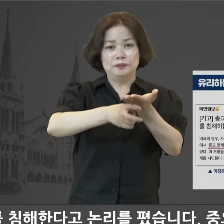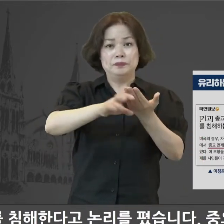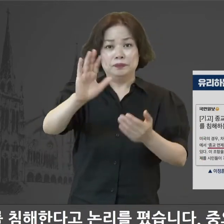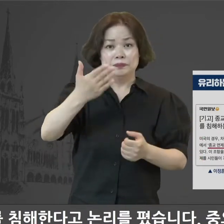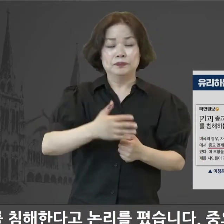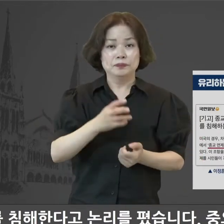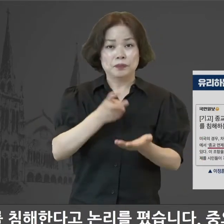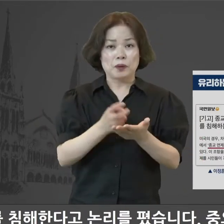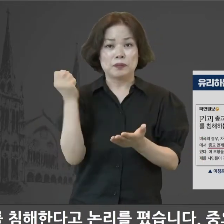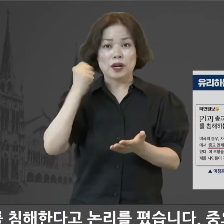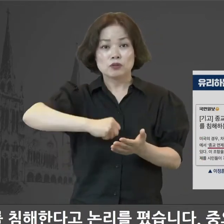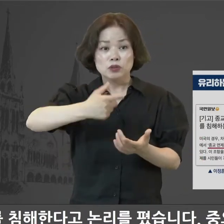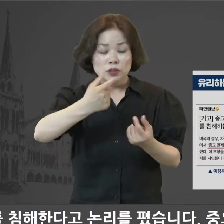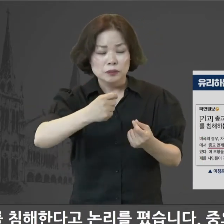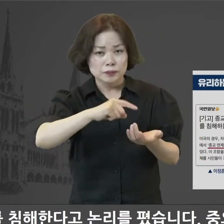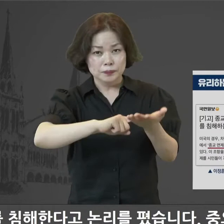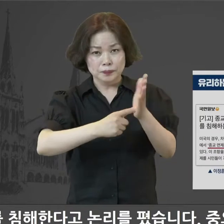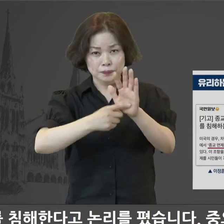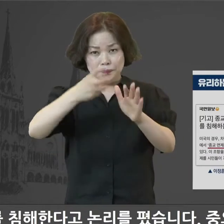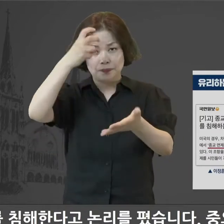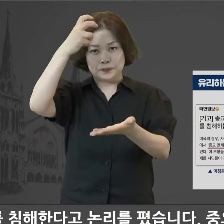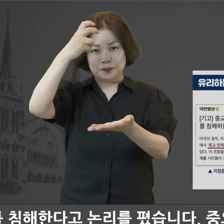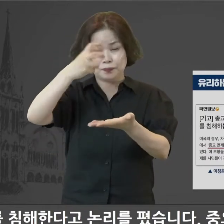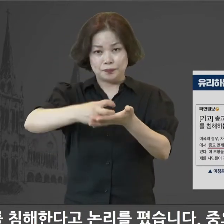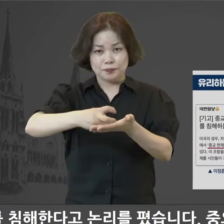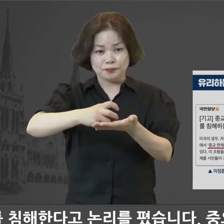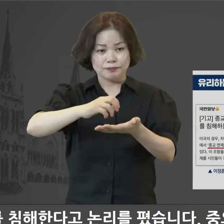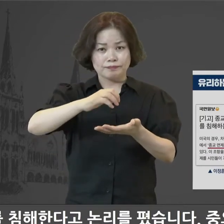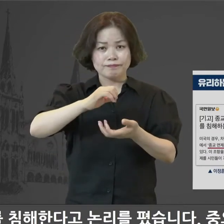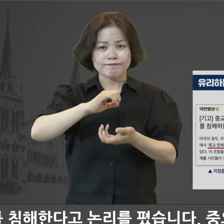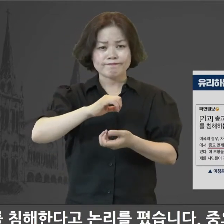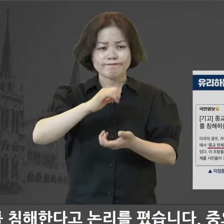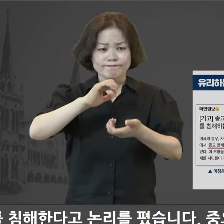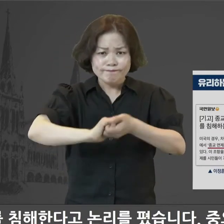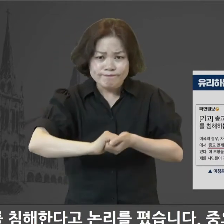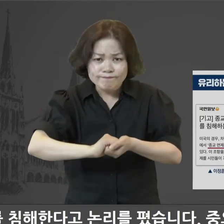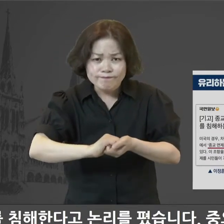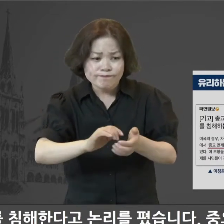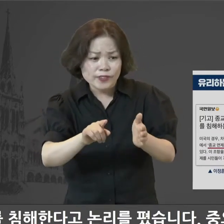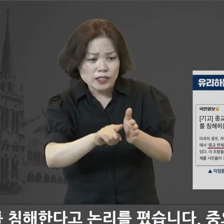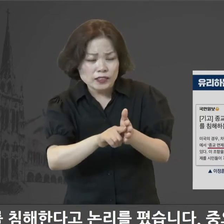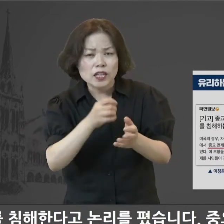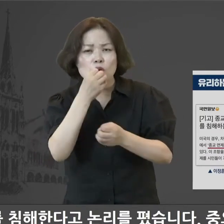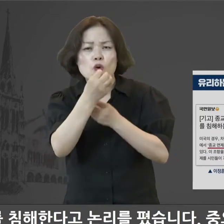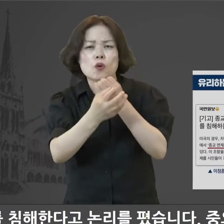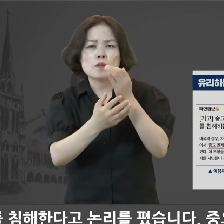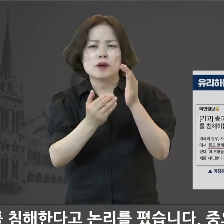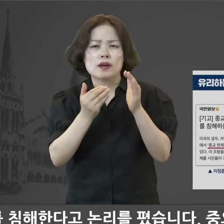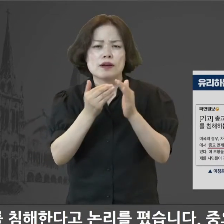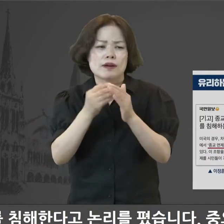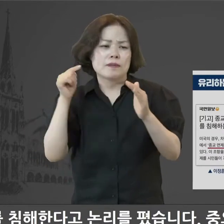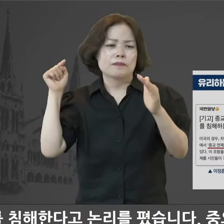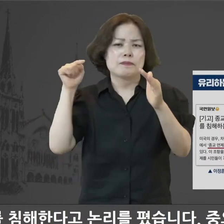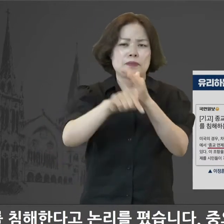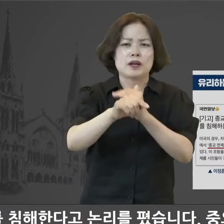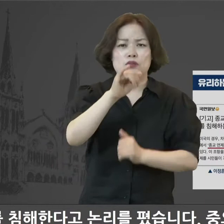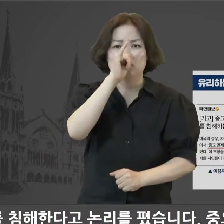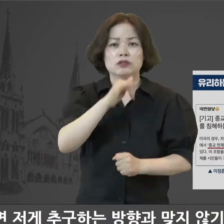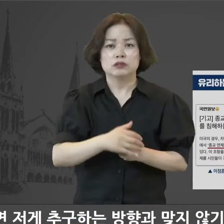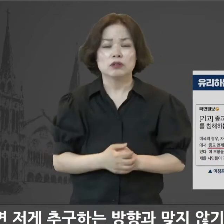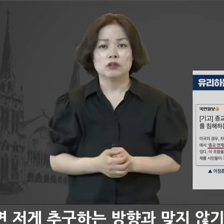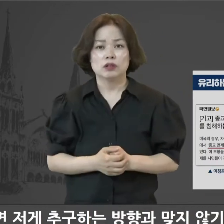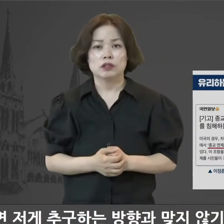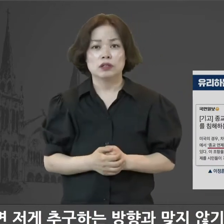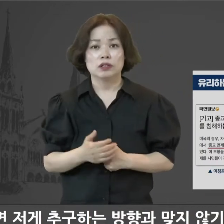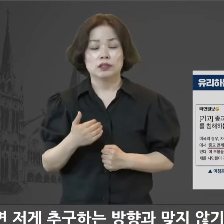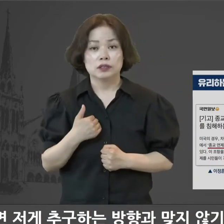거예요. 그래서 우리 표현의 자유가 제한당하고 종교의 자유가, 신앙 고백의 자유, 이런 것들이 침해당할 위험에 직면하는 것이죠.